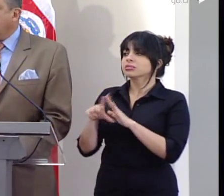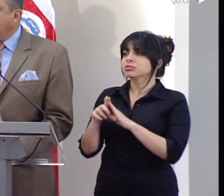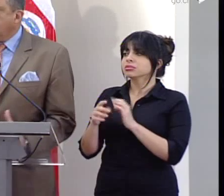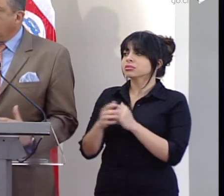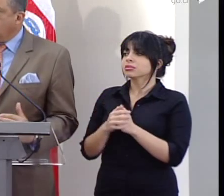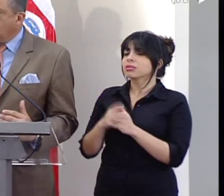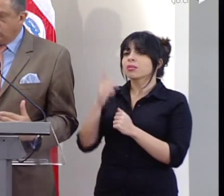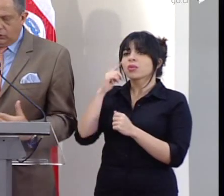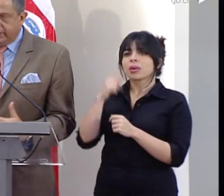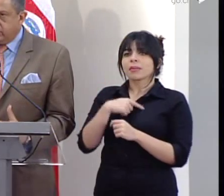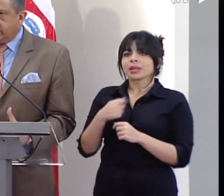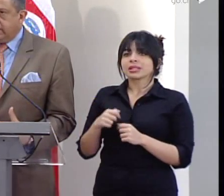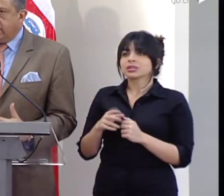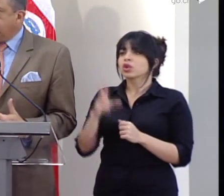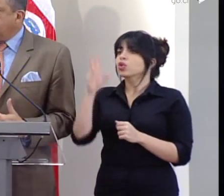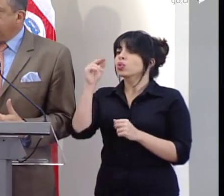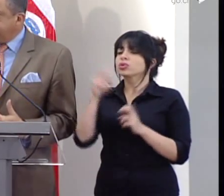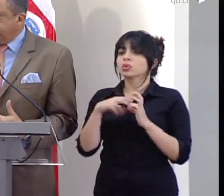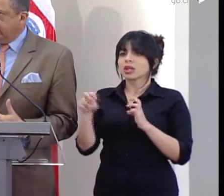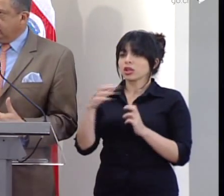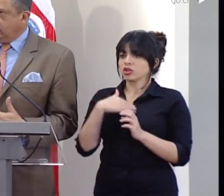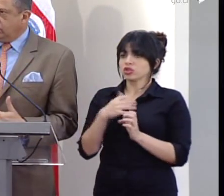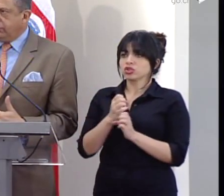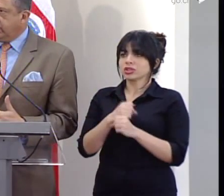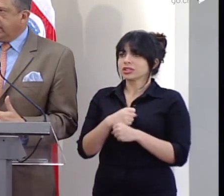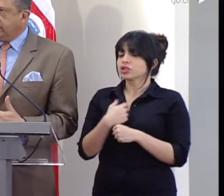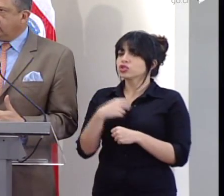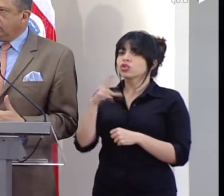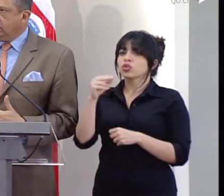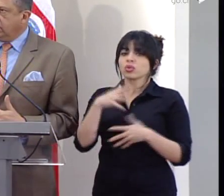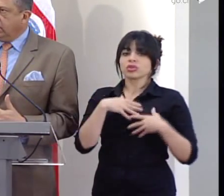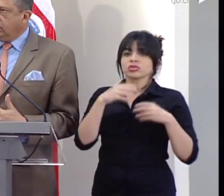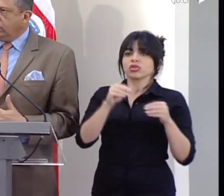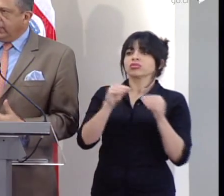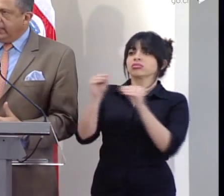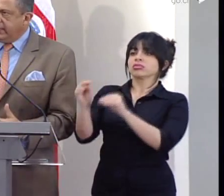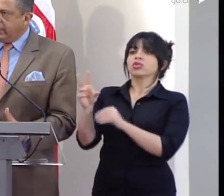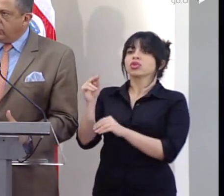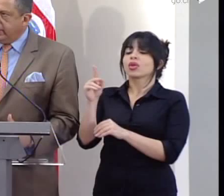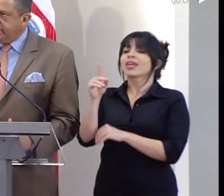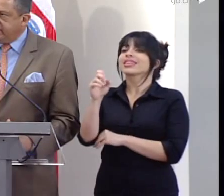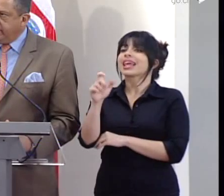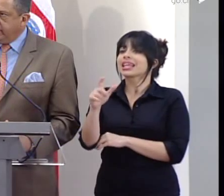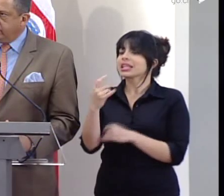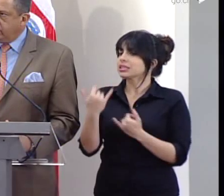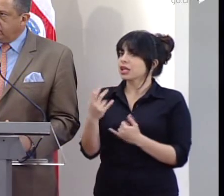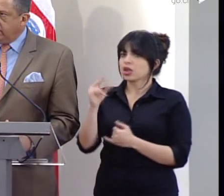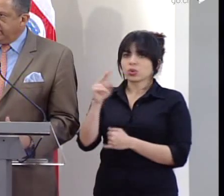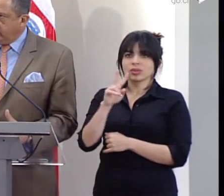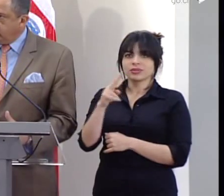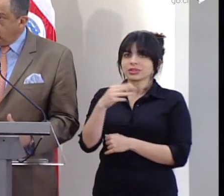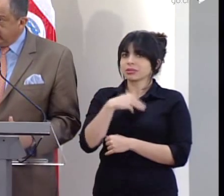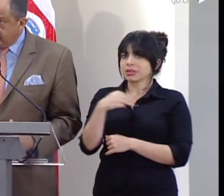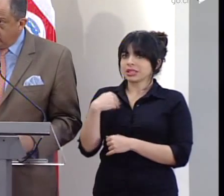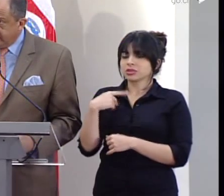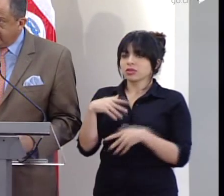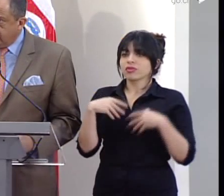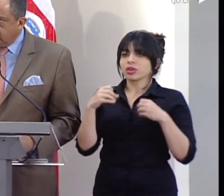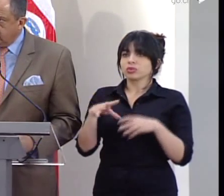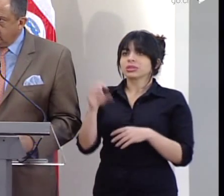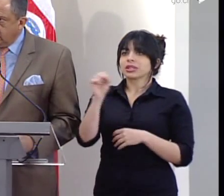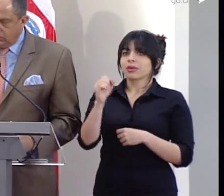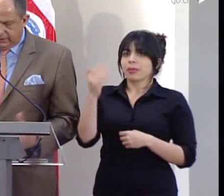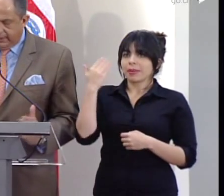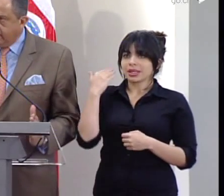No, perdón, no es un traslado que yo hice, yo no estoy trasladándolo. Don Daniel ya no es viceministro, él renunció el sábado